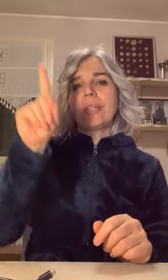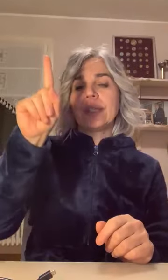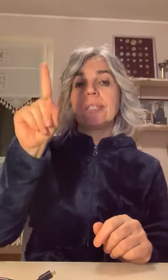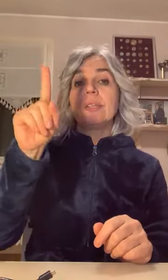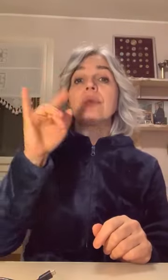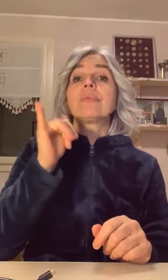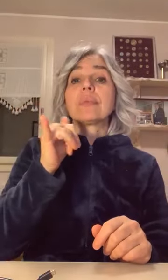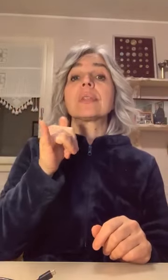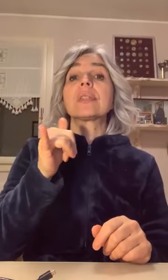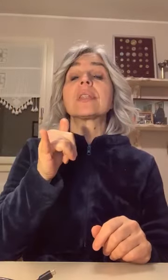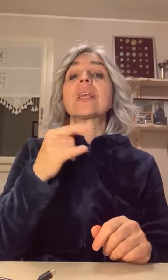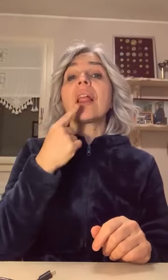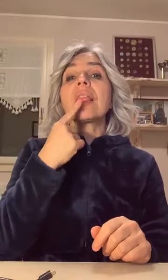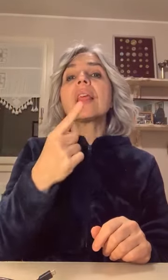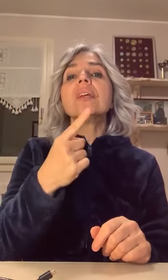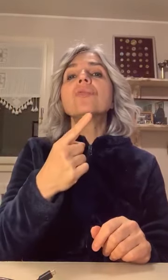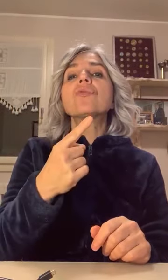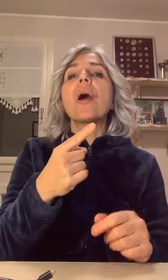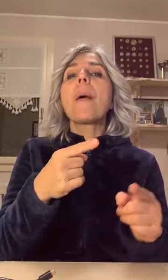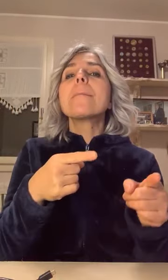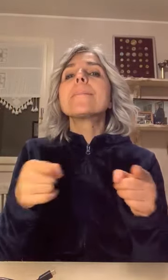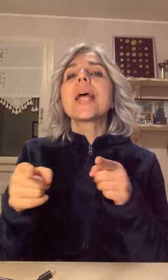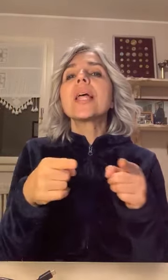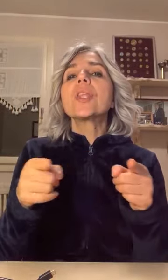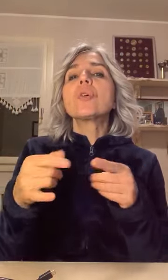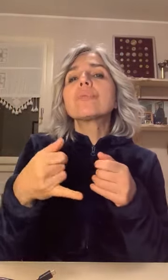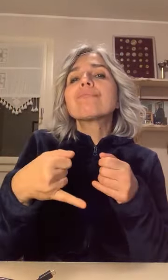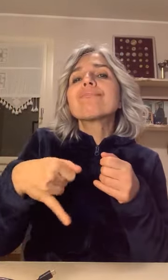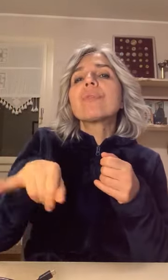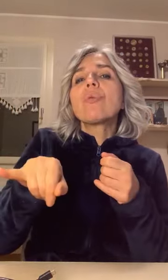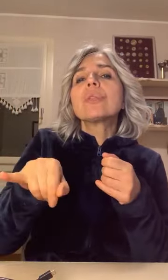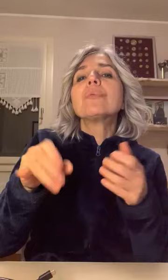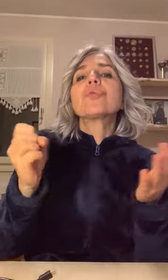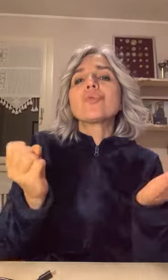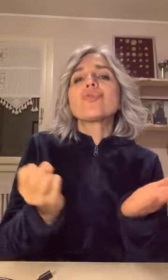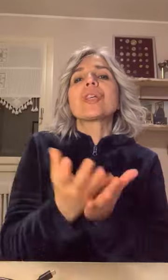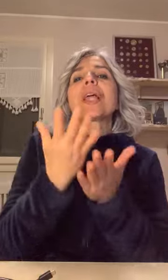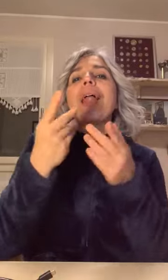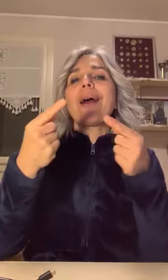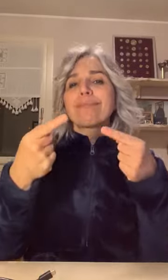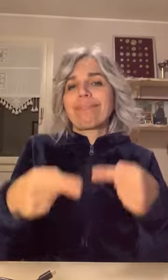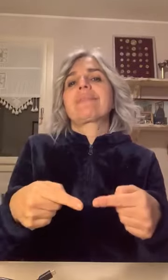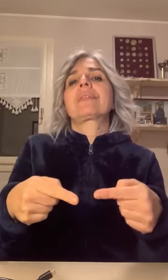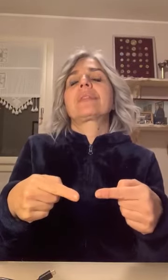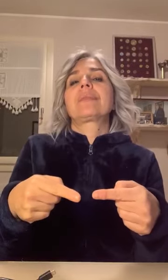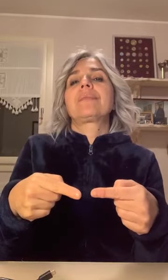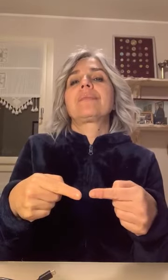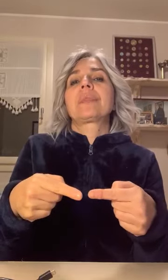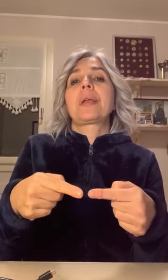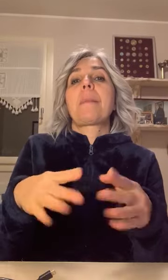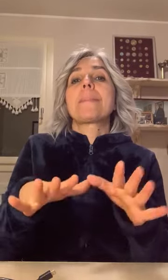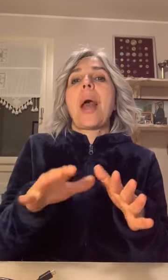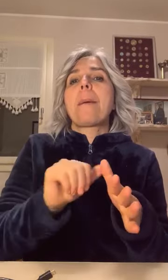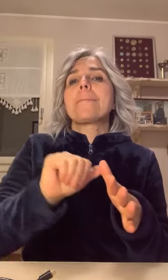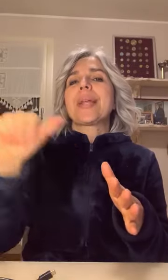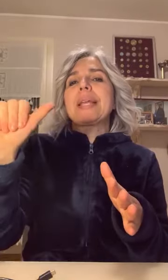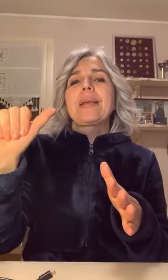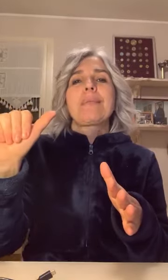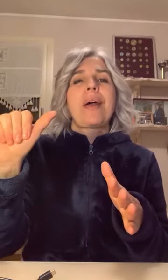che succede, succederà. Ma la cosa più importante è sapere che il Signore è con noi. Questa è la cosa